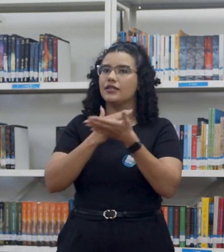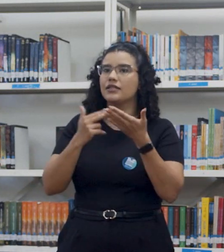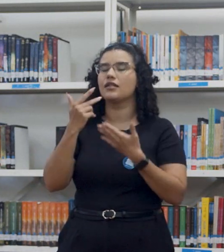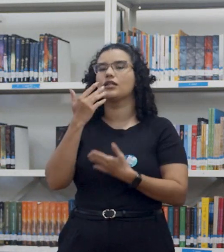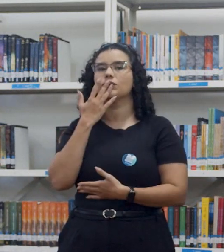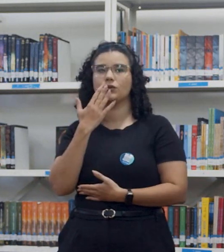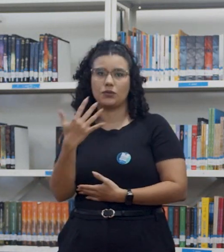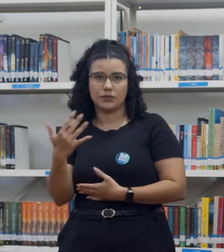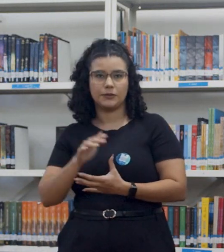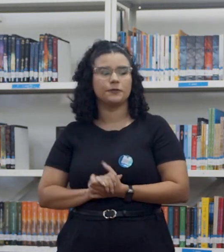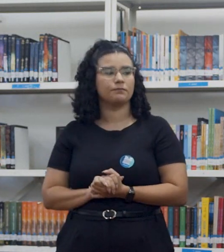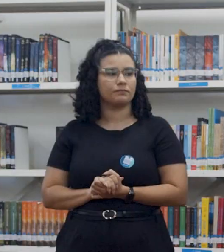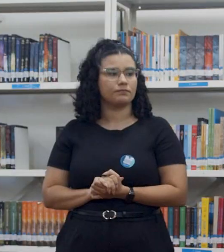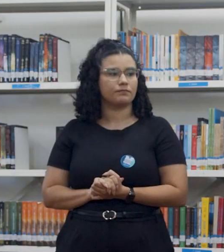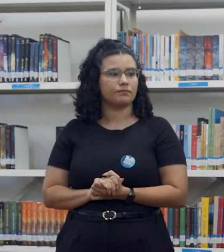as cores.